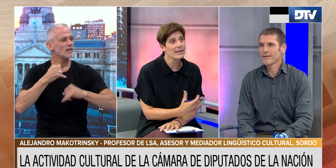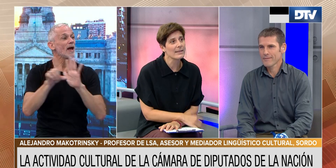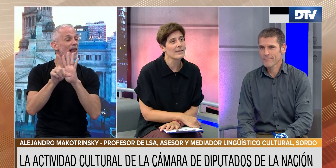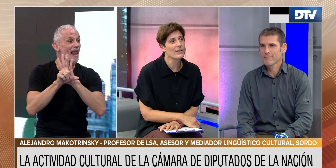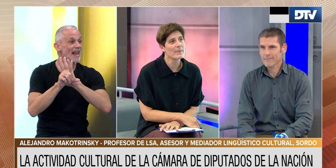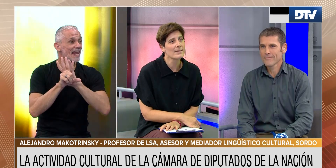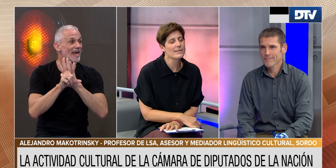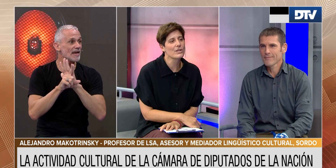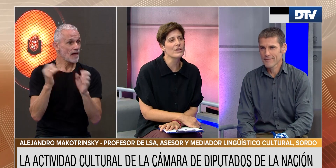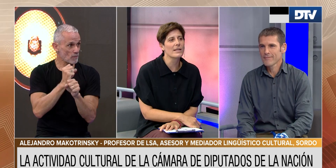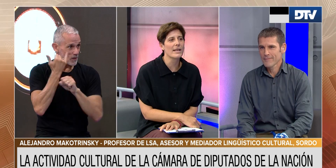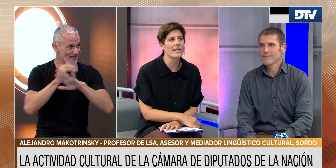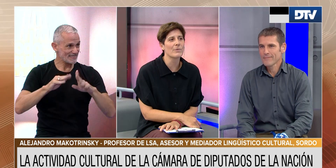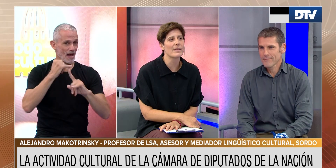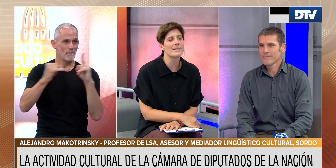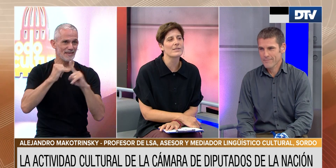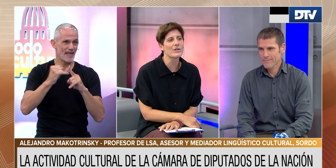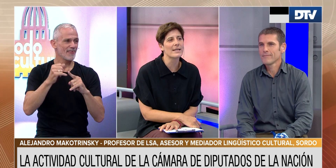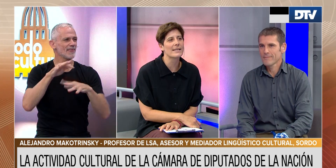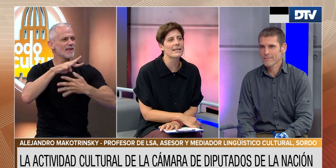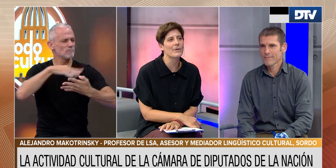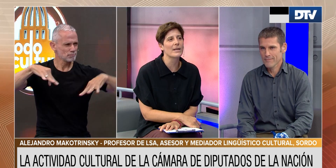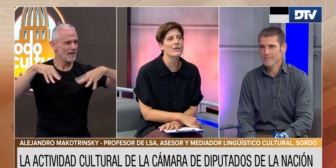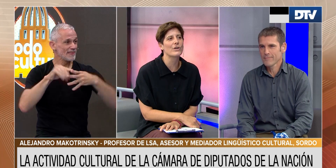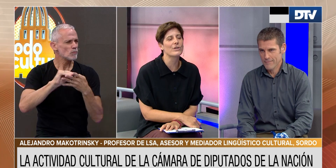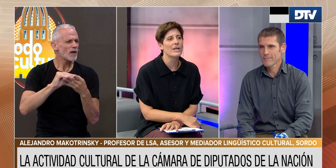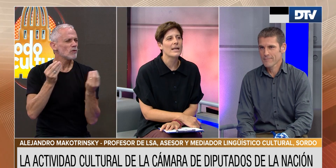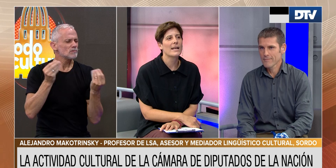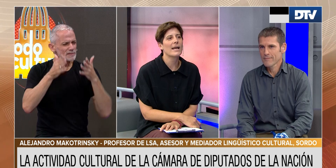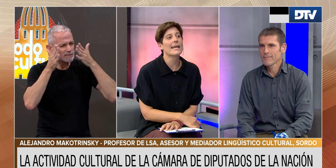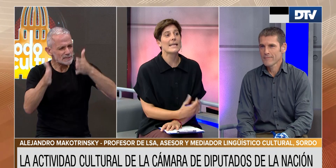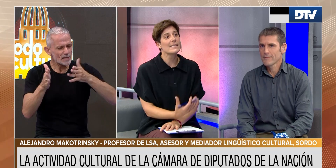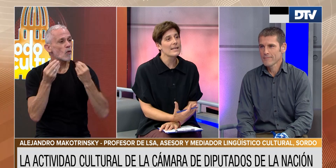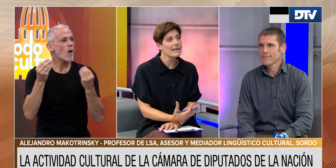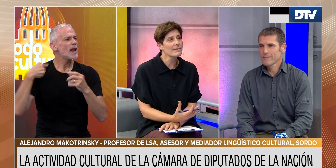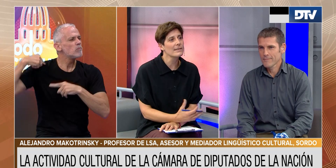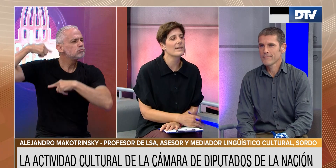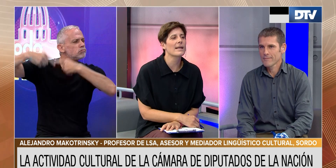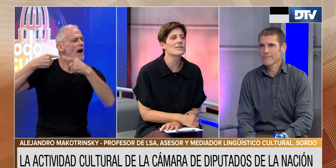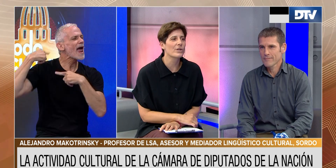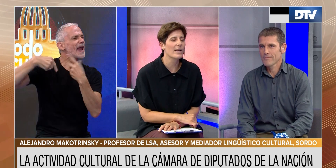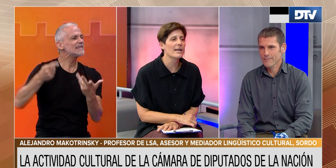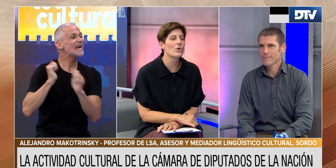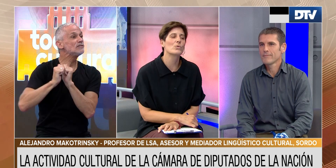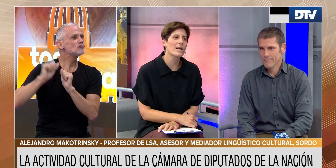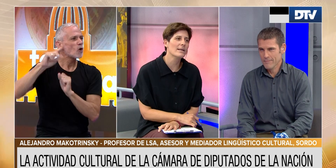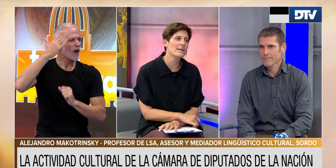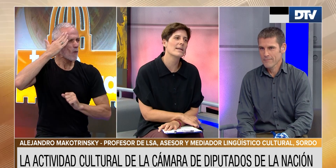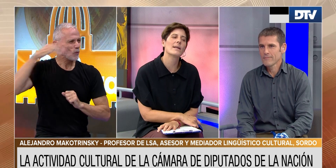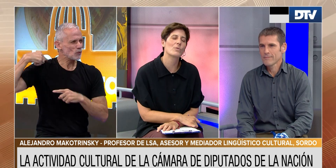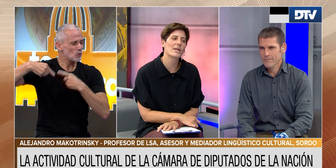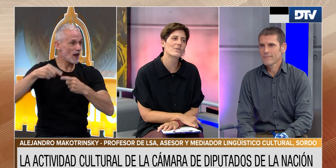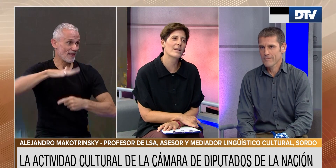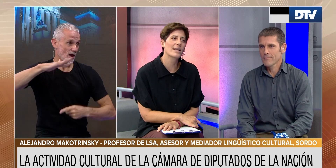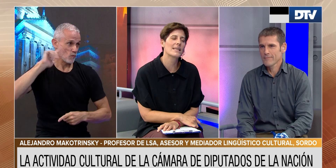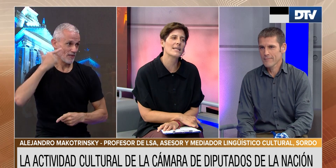ley que se le dio media sanción tiene una dimensión que tiene que ver con la herencia de la historia cultural de